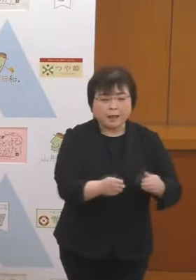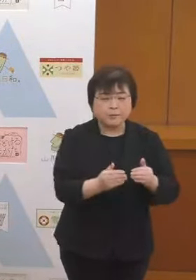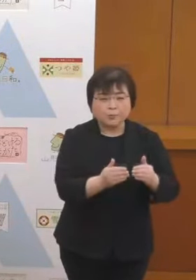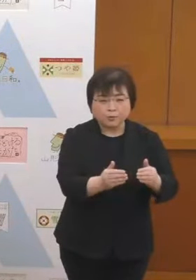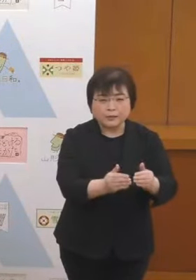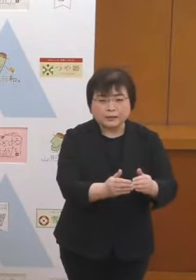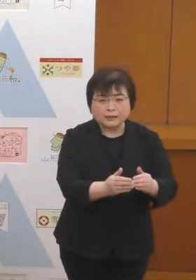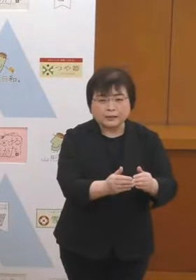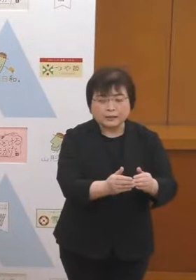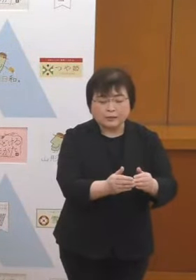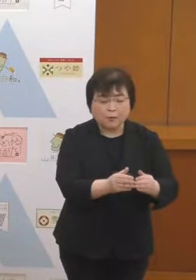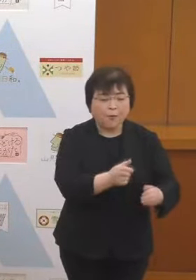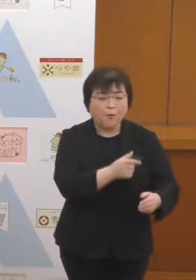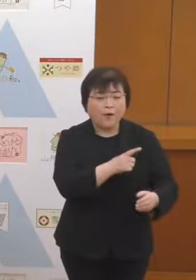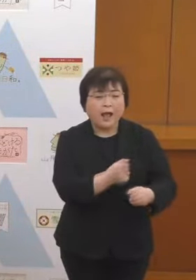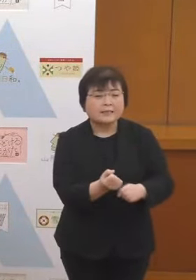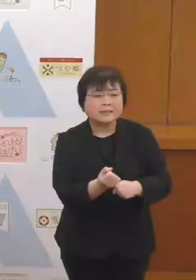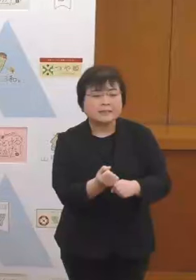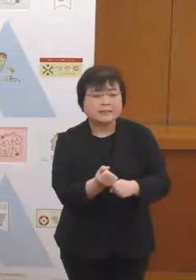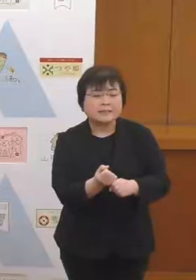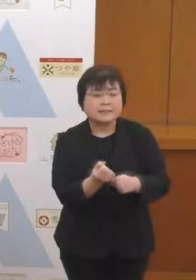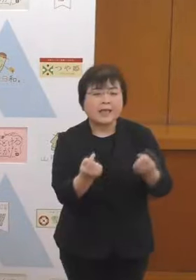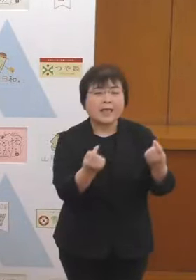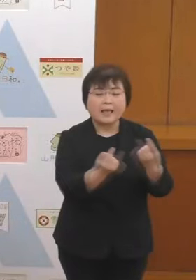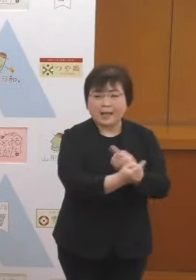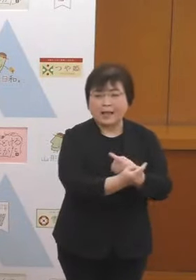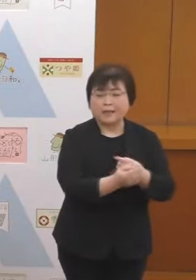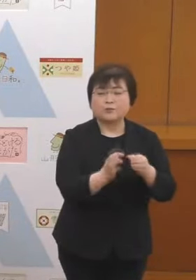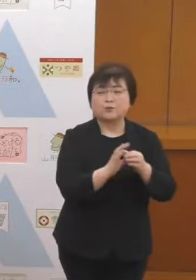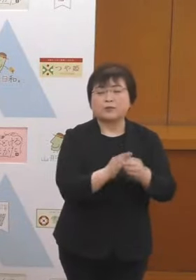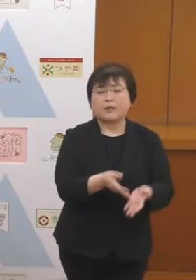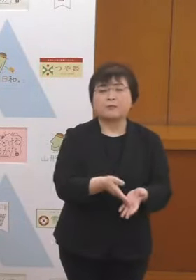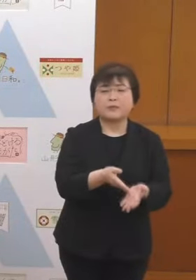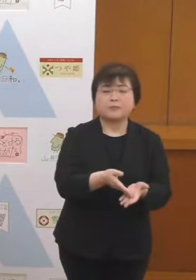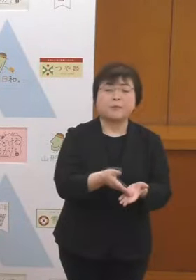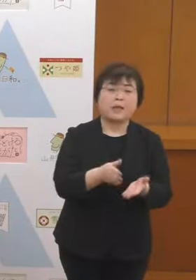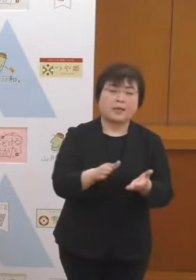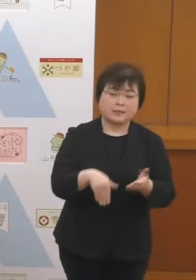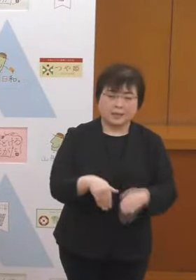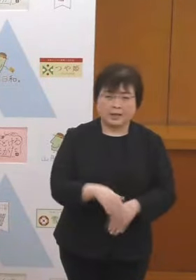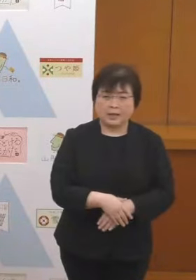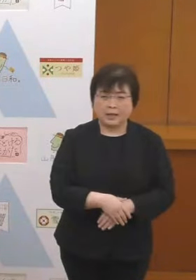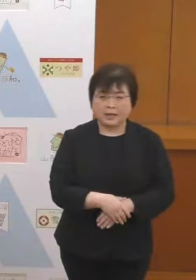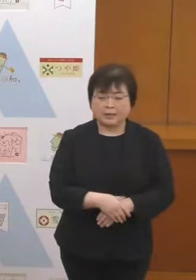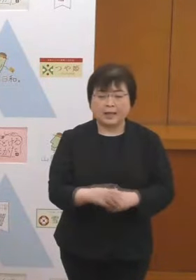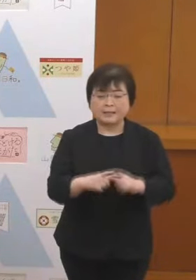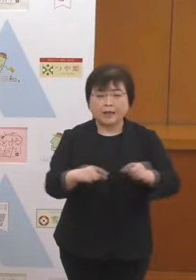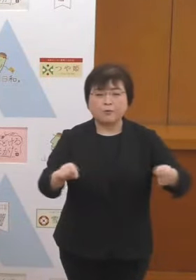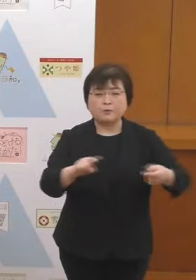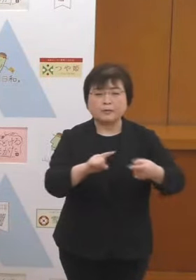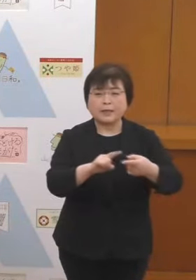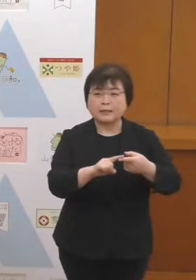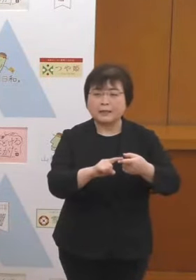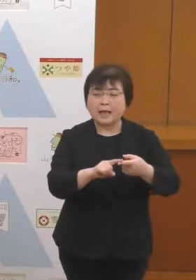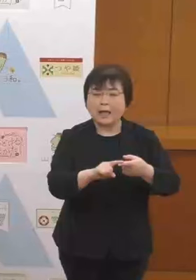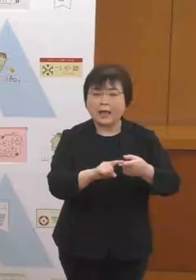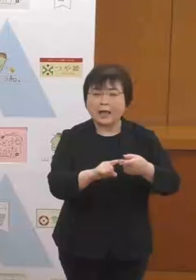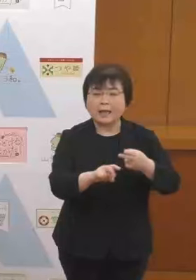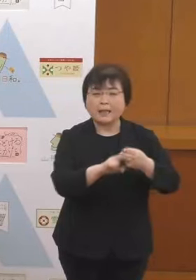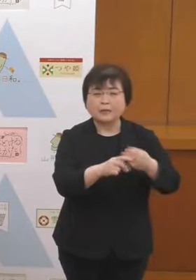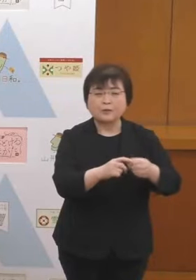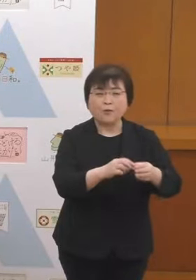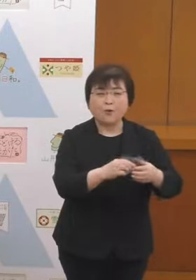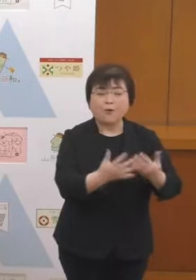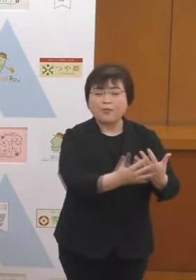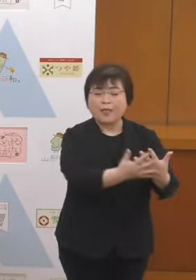鉄道沿線活性化の取り組みについてえ説明をした上でえ全国的な鉄道ネットワークの